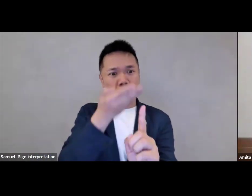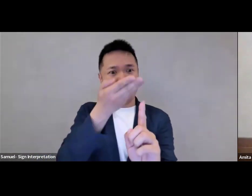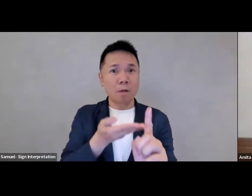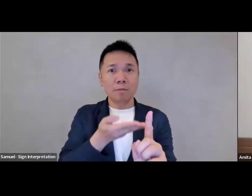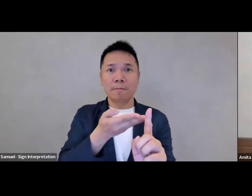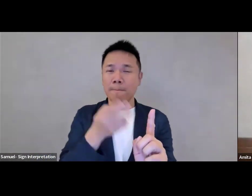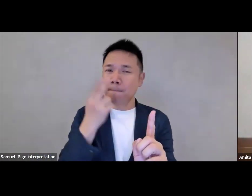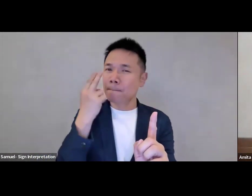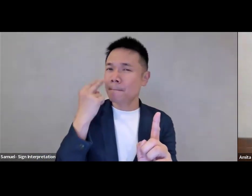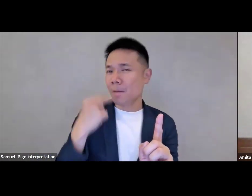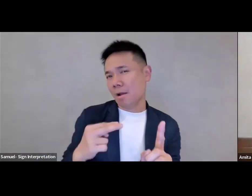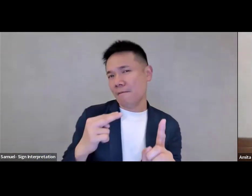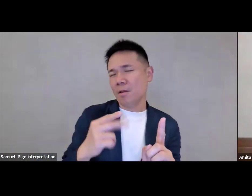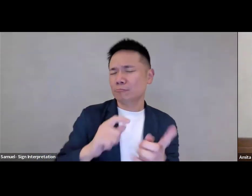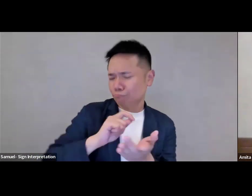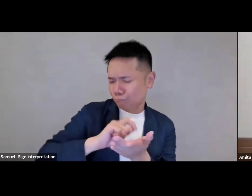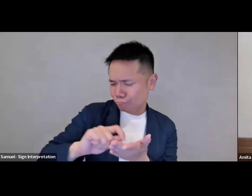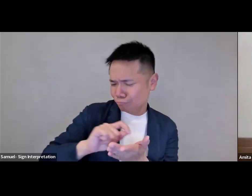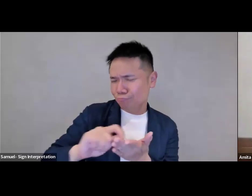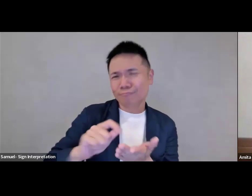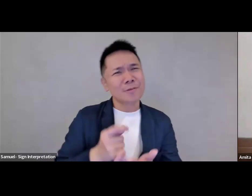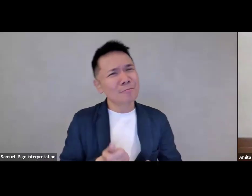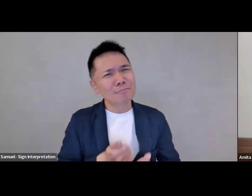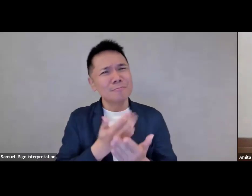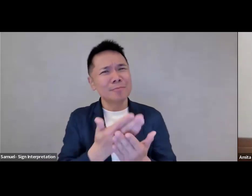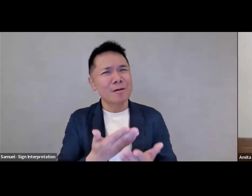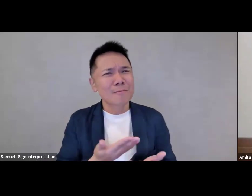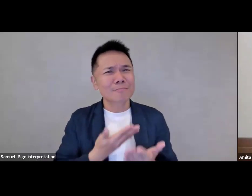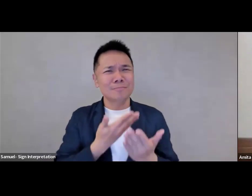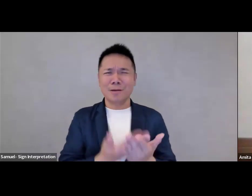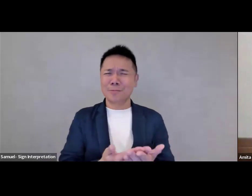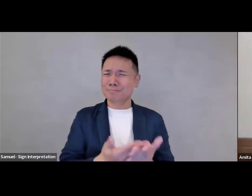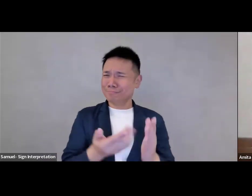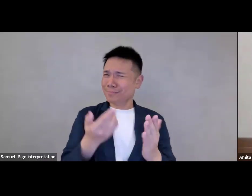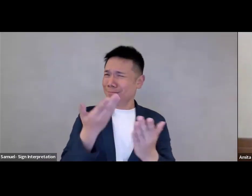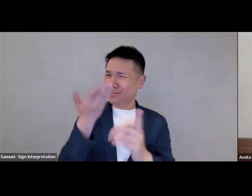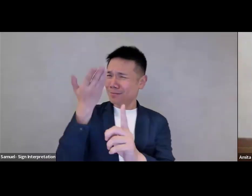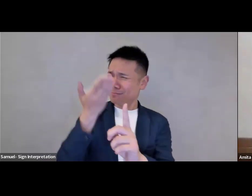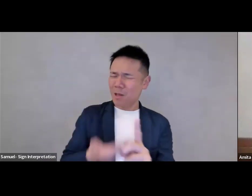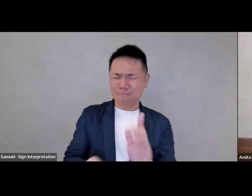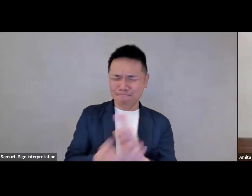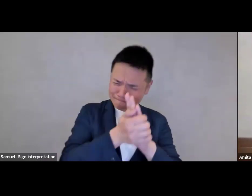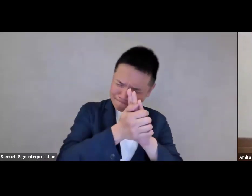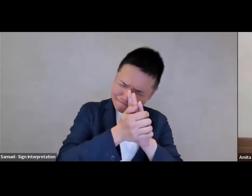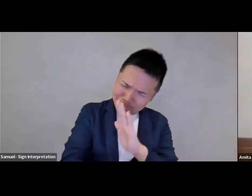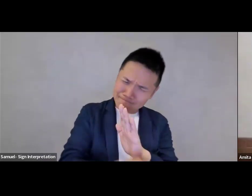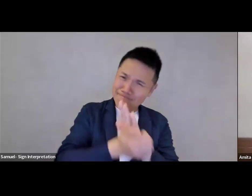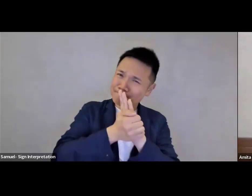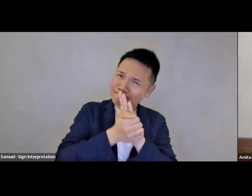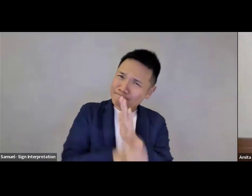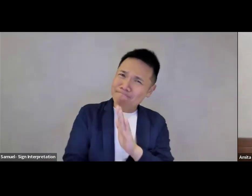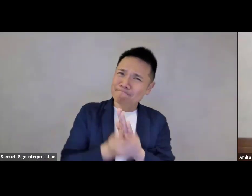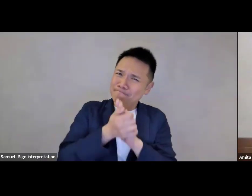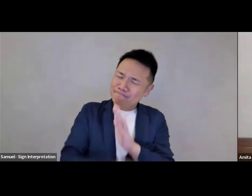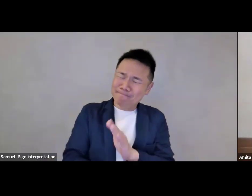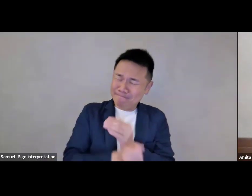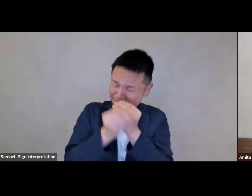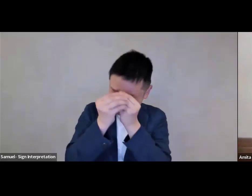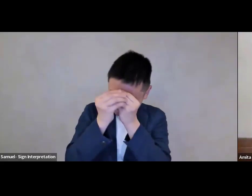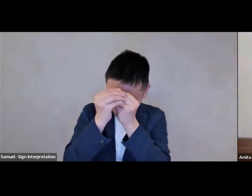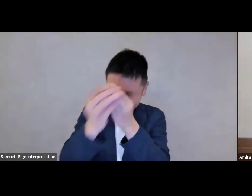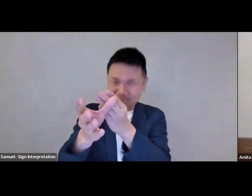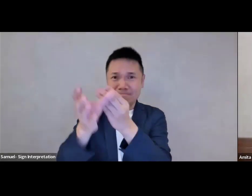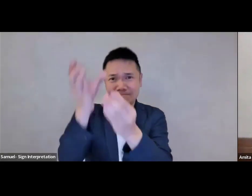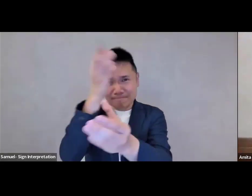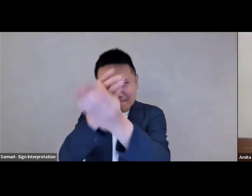因为 Bhargavi 他对我们的社会做很多的贡献，不管他是一个作家，他有